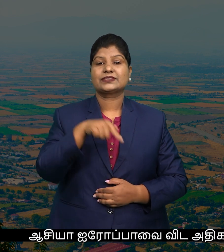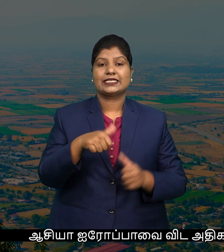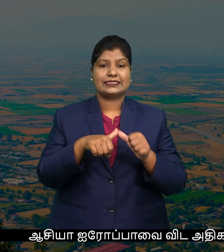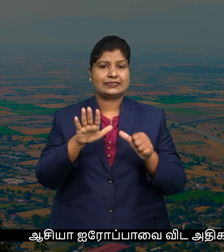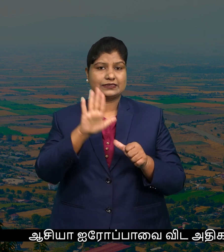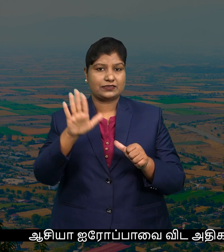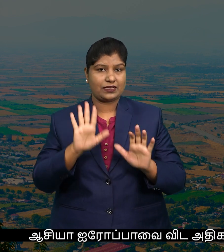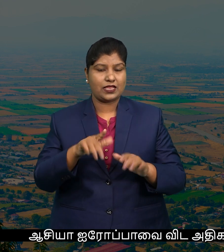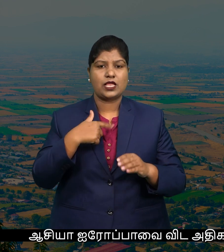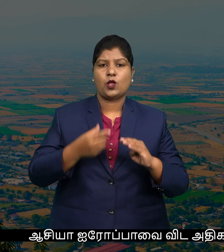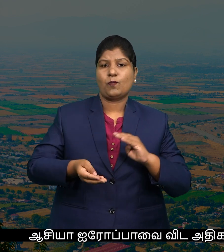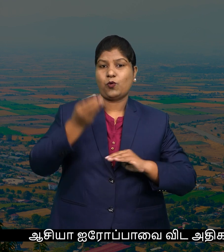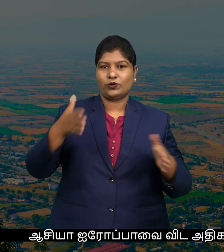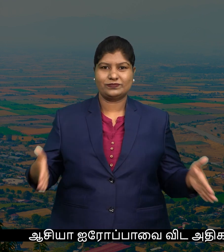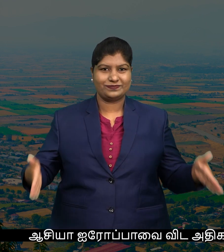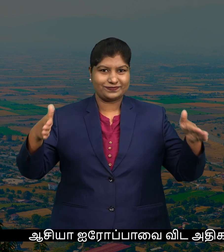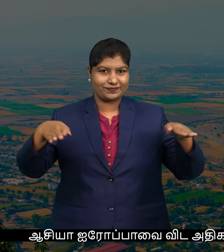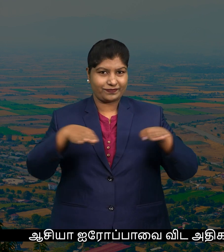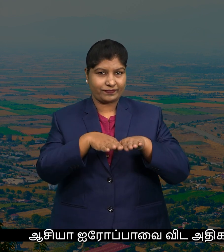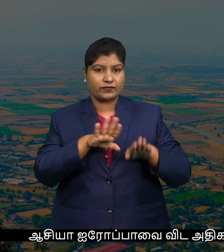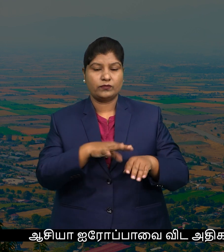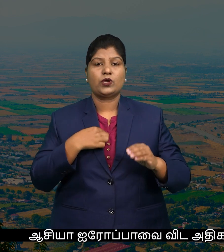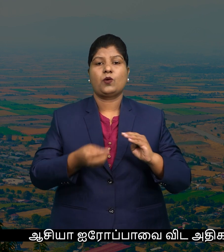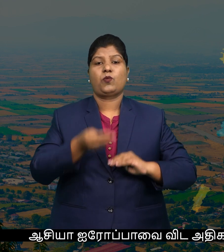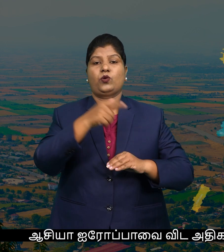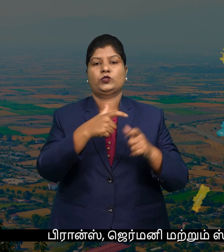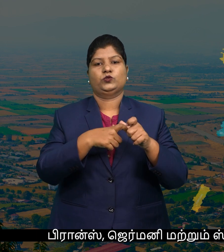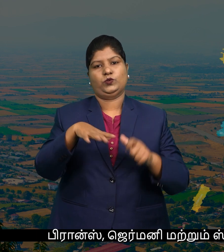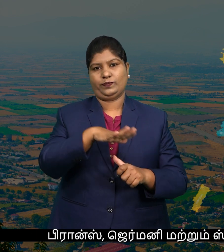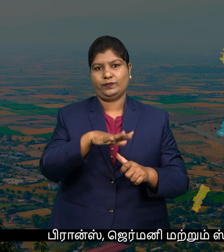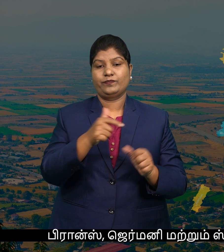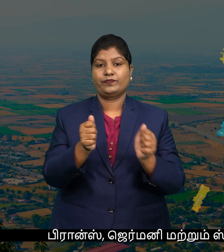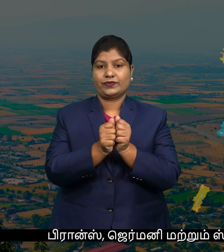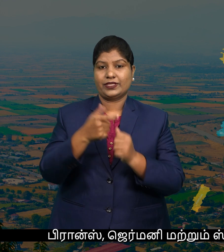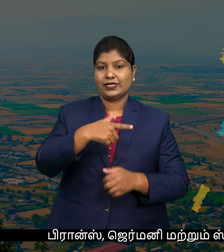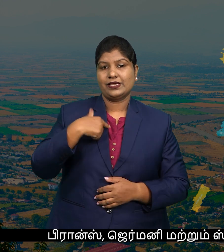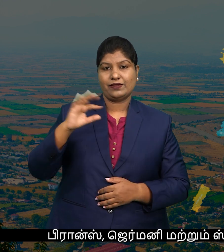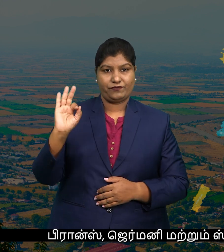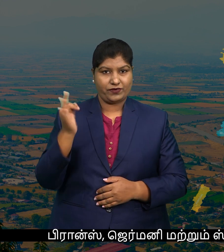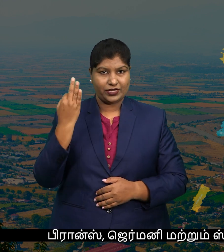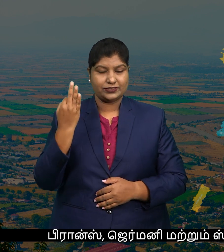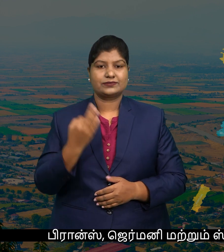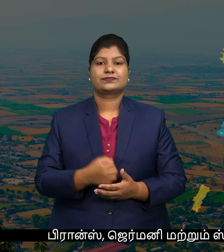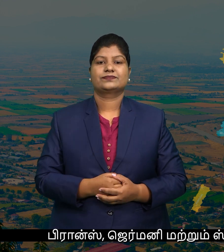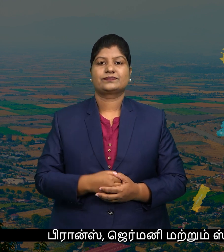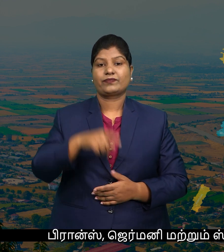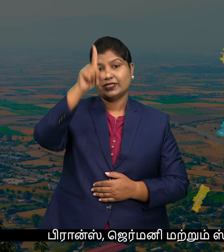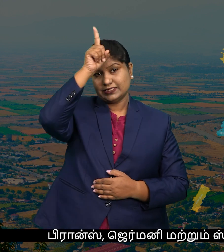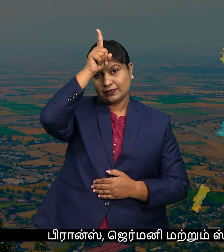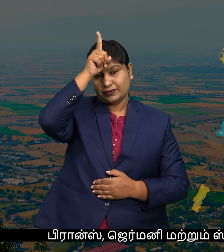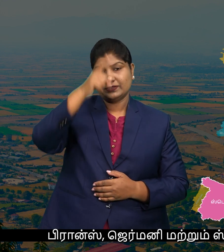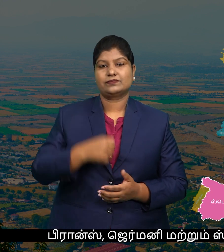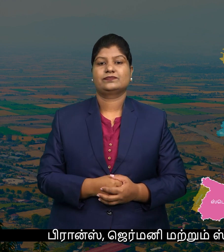ஆசியா ஐரோப்பாவை விட அதிகமான பீடபூமிகளை கொண்டுள்ளது. பிரான்ஸ், ஜெர்மனி மற்றும் ஸ்பெயின்